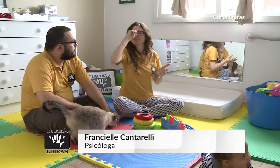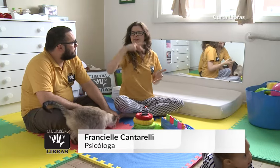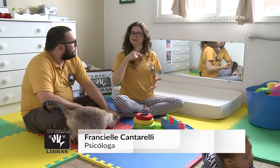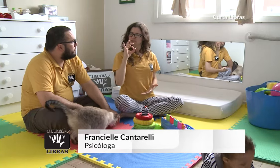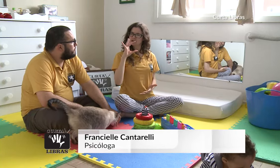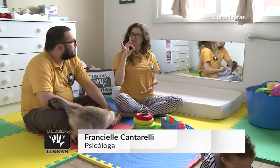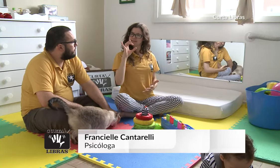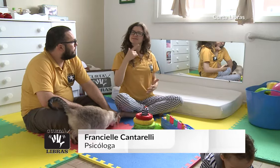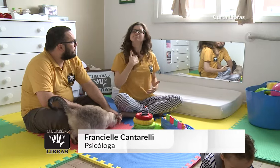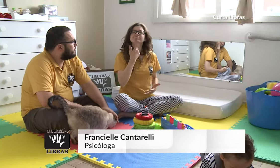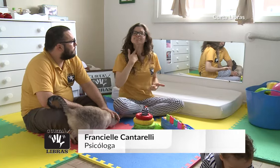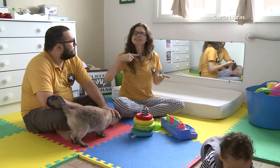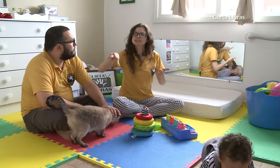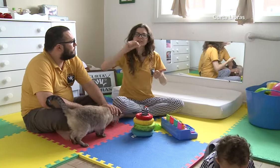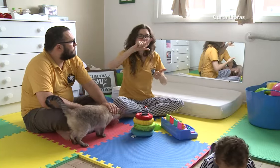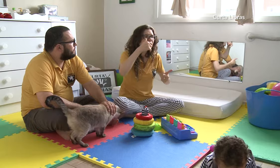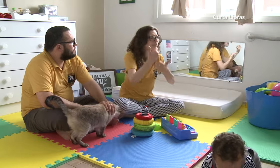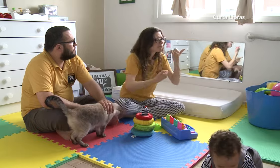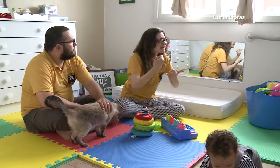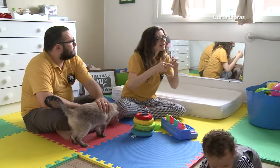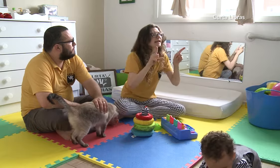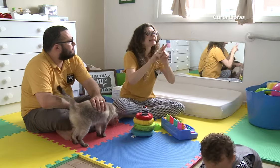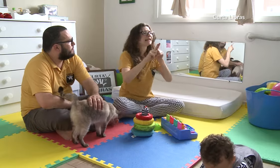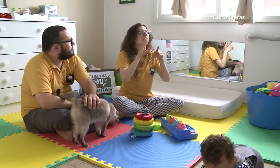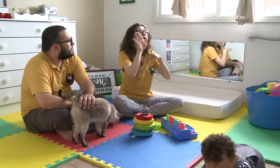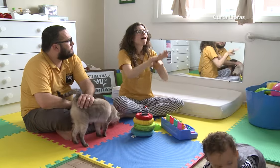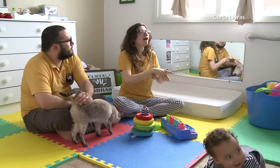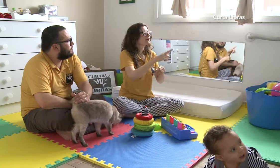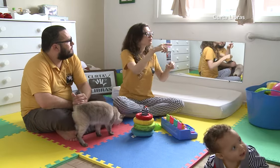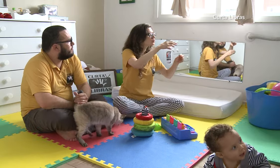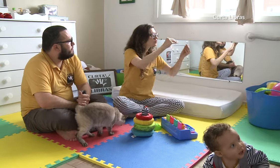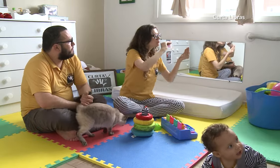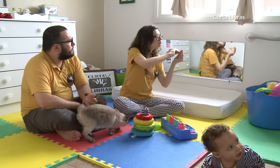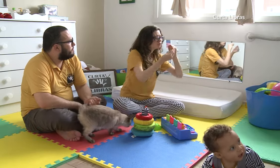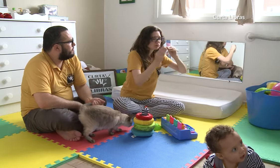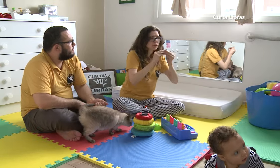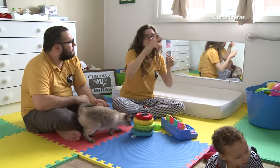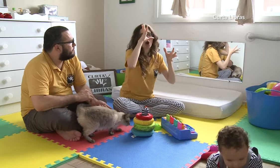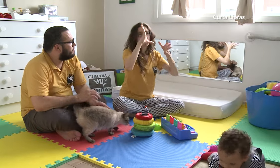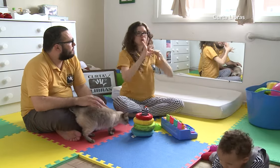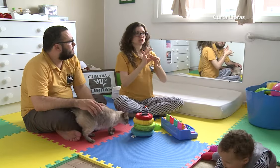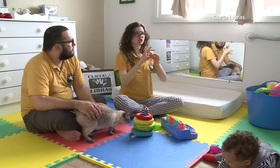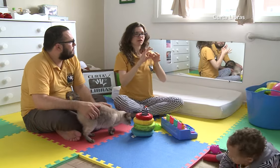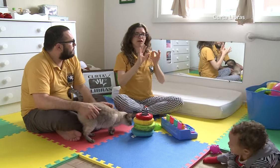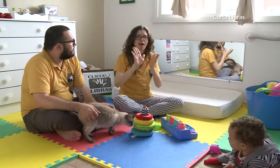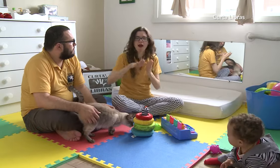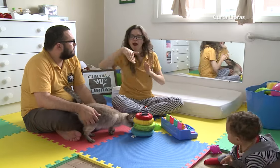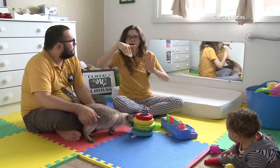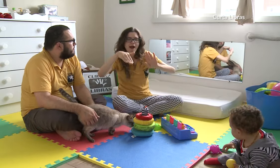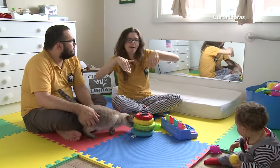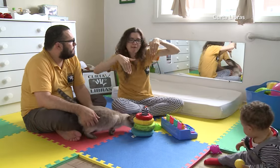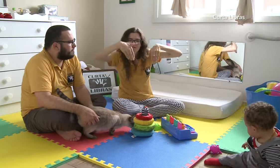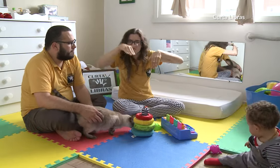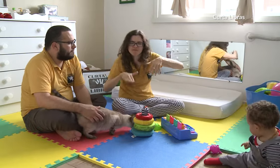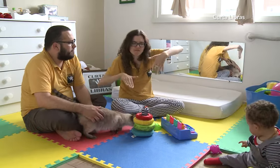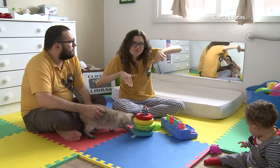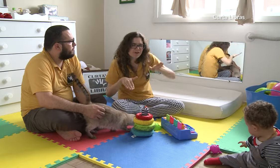Tem tatames com blocos de EVA e o colchão fica no chão e ela pode dormir no momento que tiver vontade e, quando acorda, pode engatinhar pelo quarto